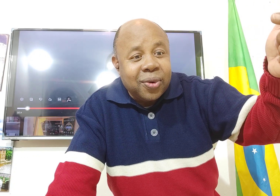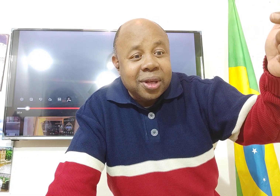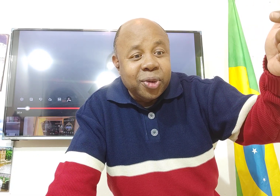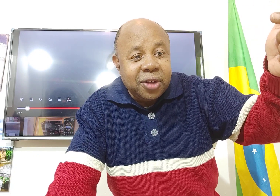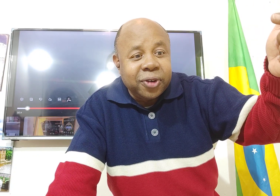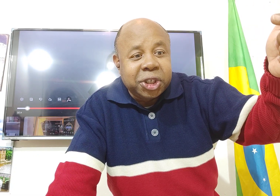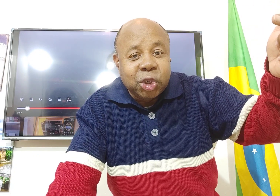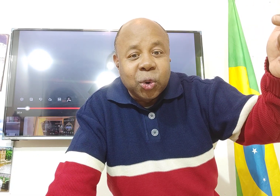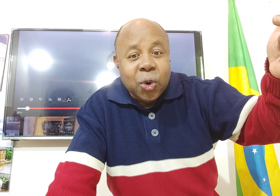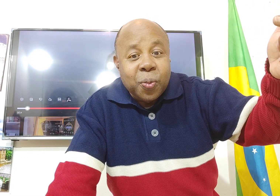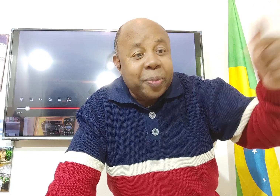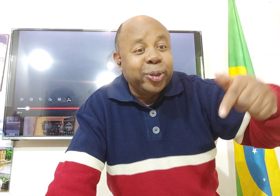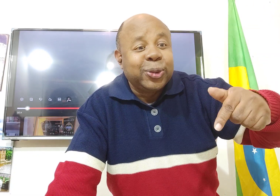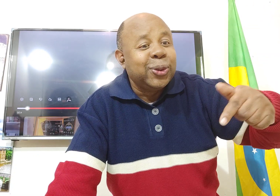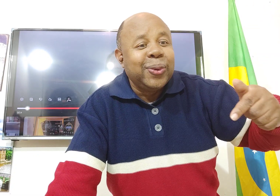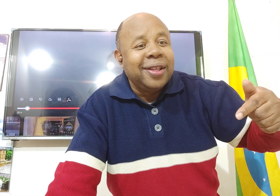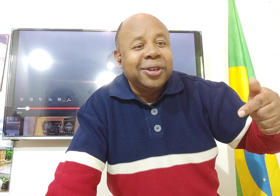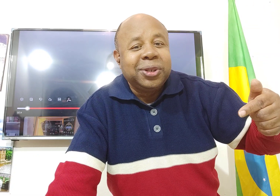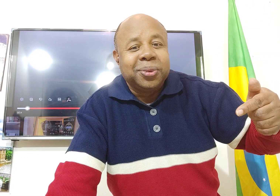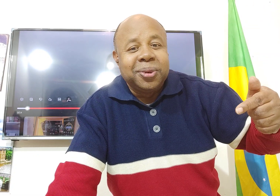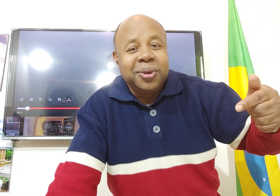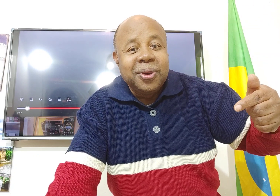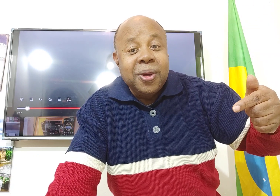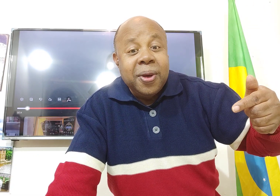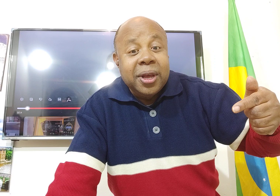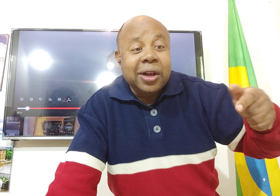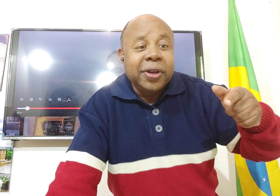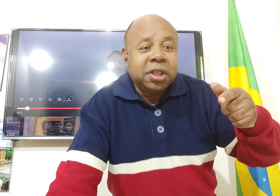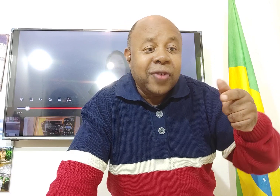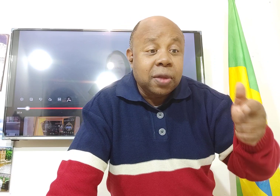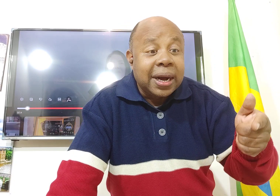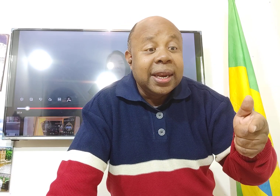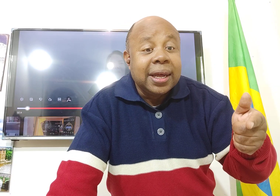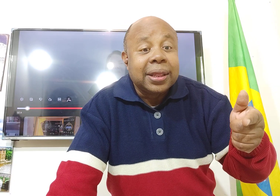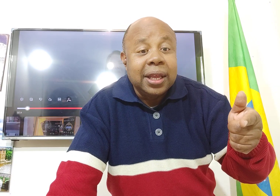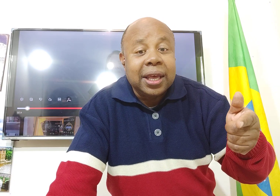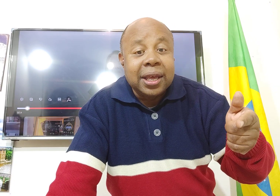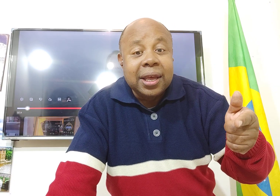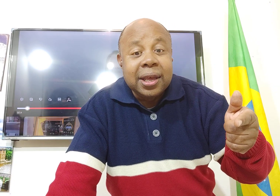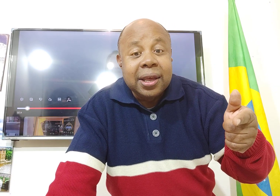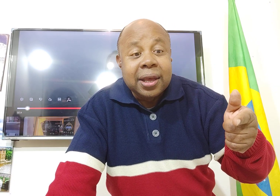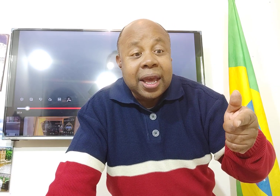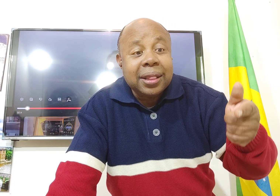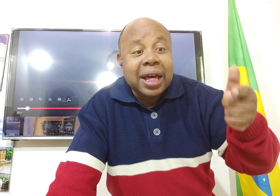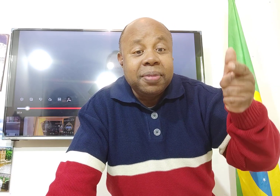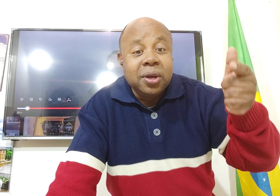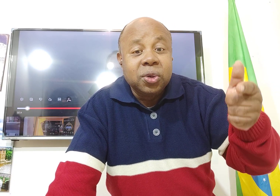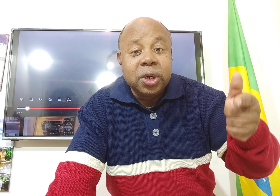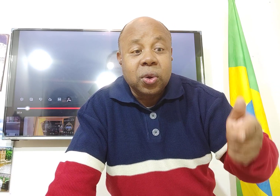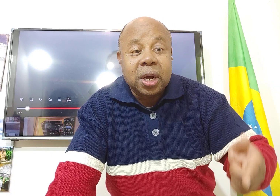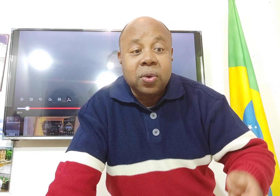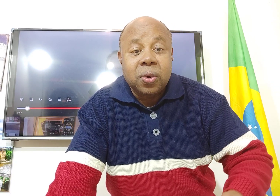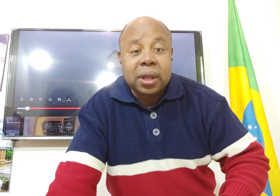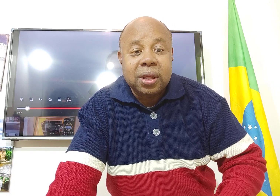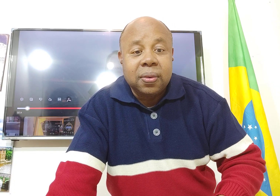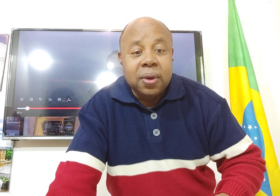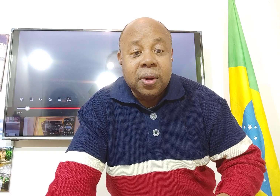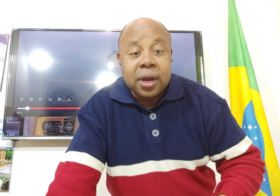coisa muito infantil. Mas para o surdo não era infantil. E talvez se tivesse uma criança ali, quem sabe Deus não ia tocar no coração